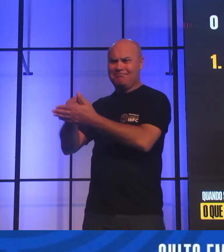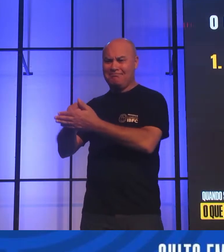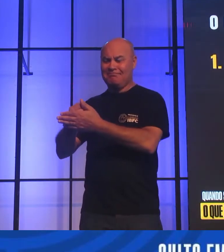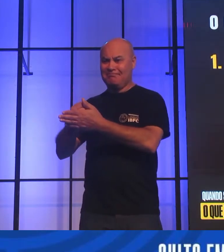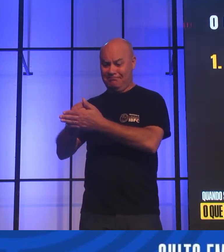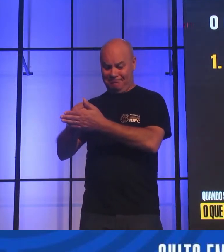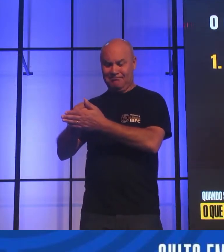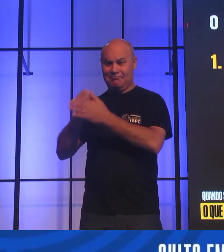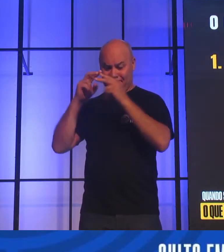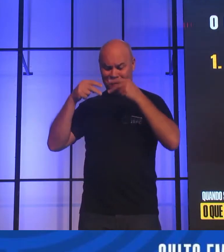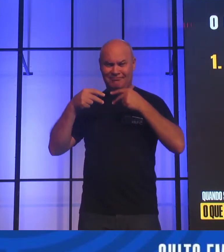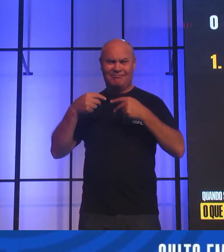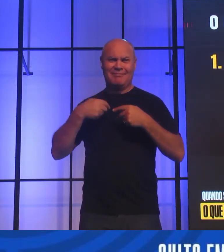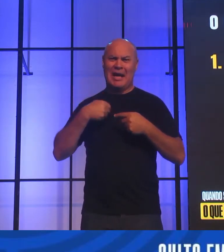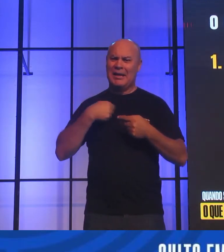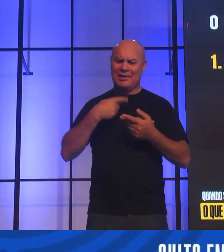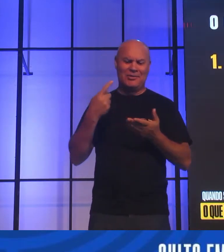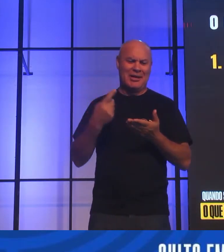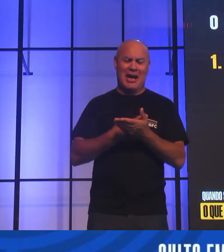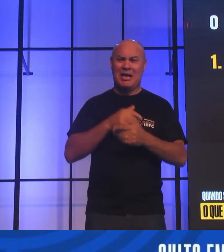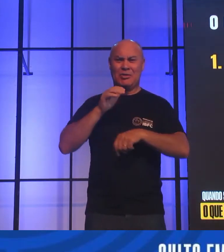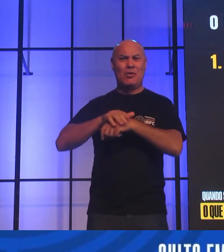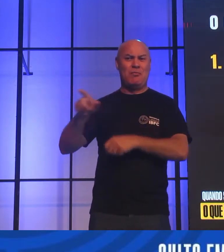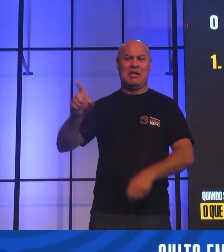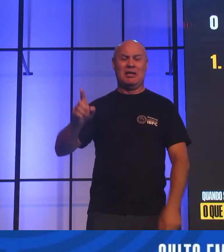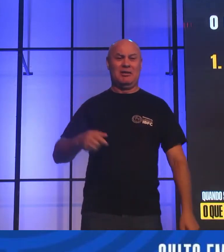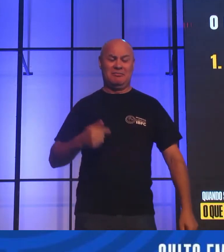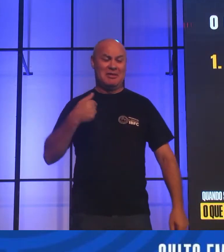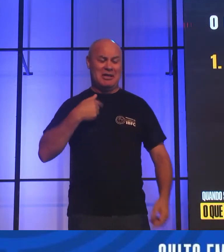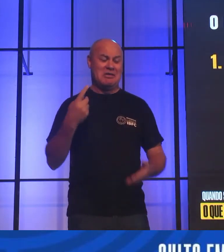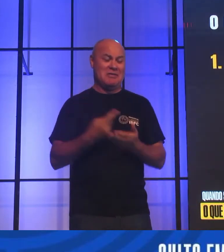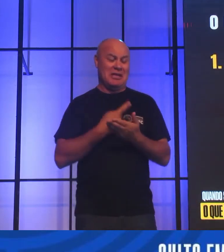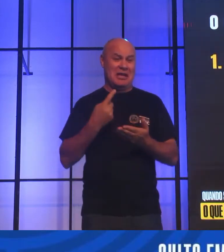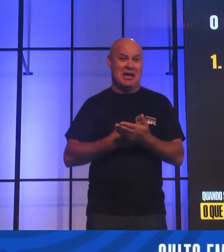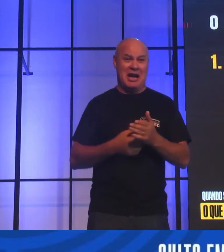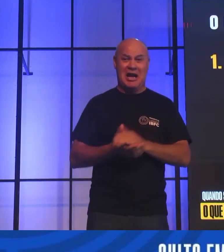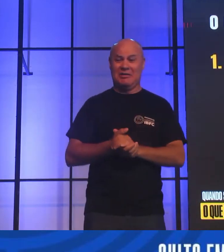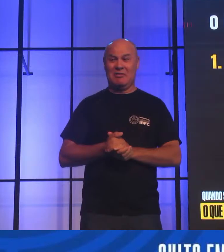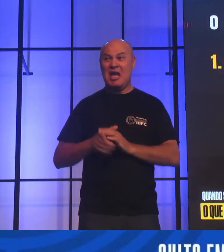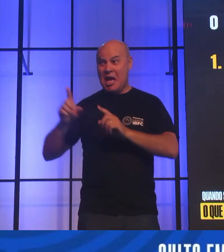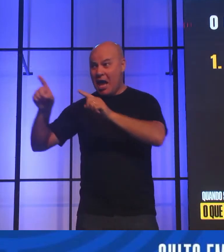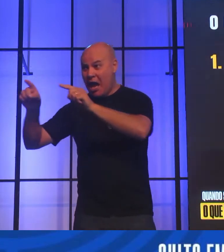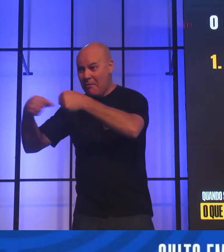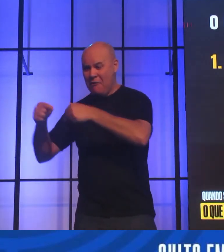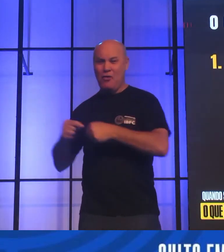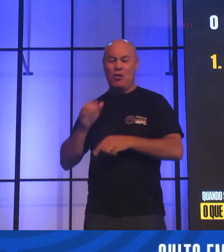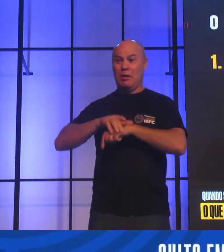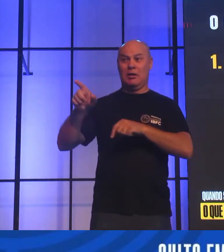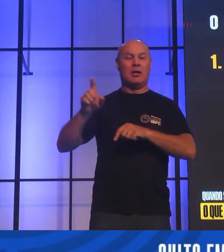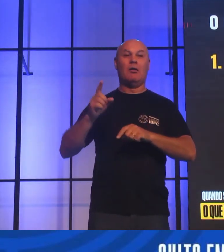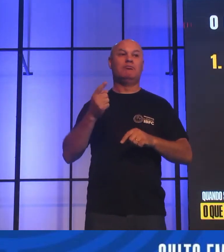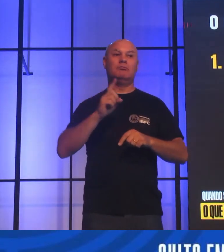provocou, porque eu não tenho sangue de barata, então eu fiz isso, fiz aquilo. Não.